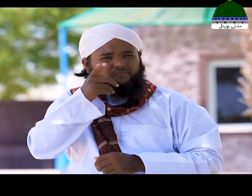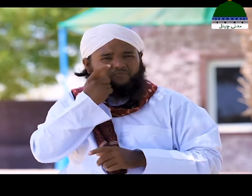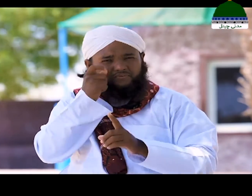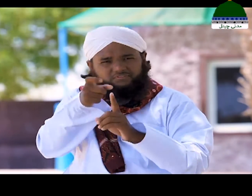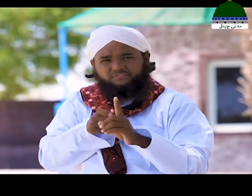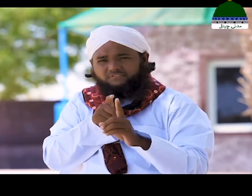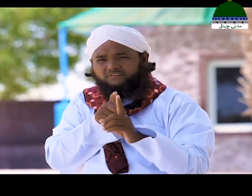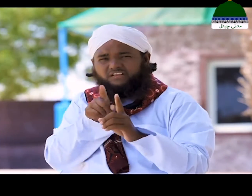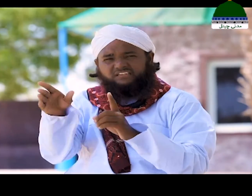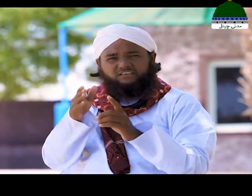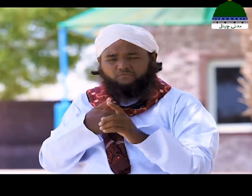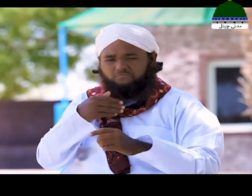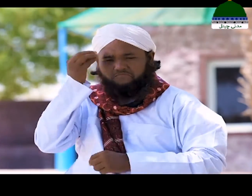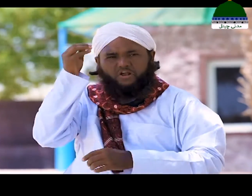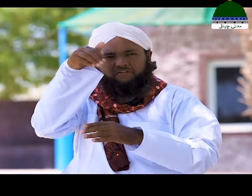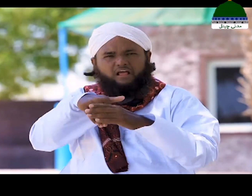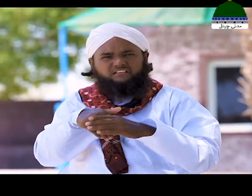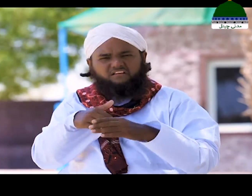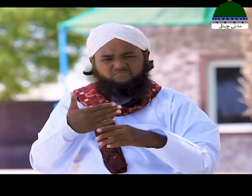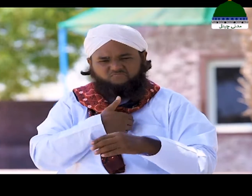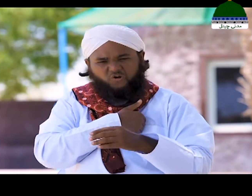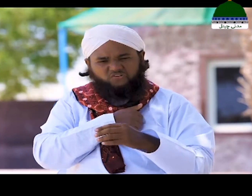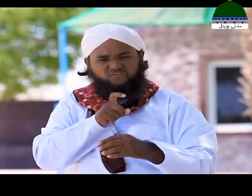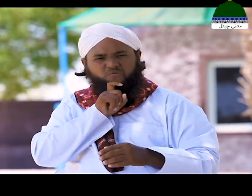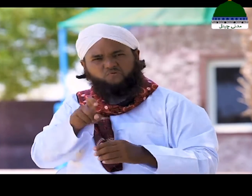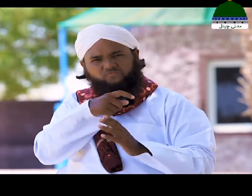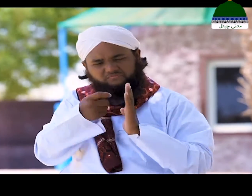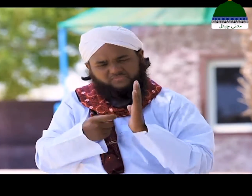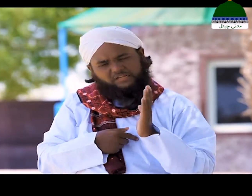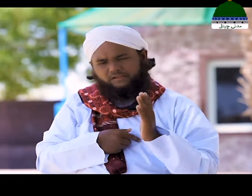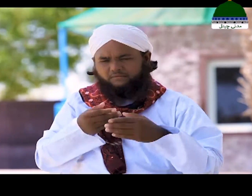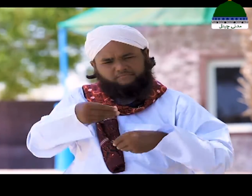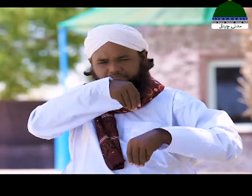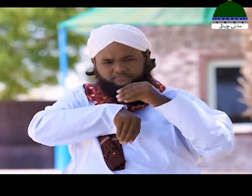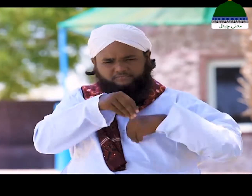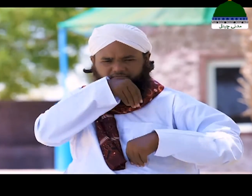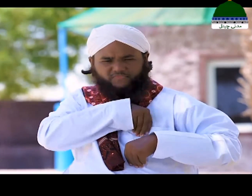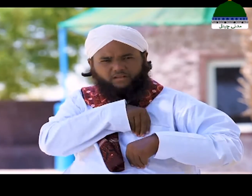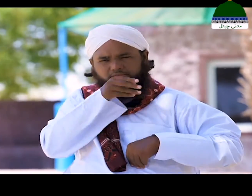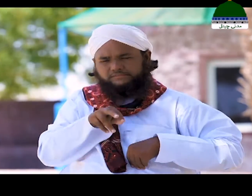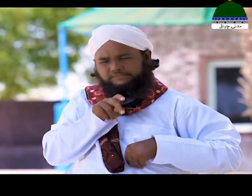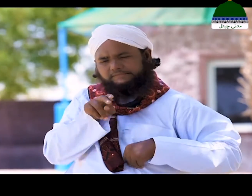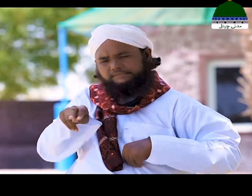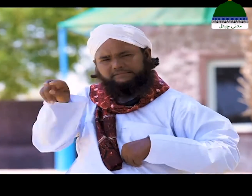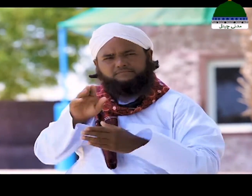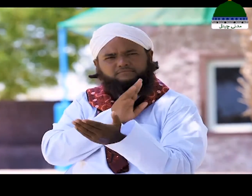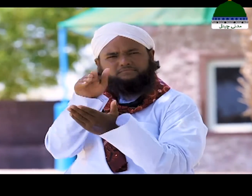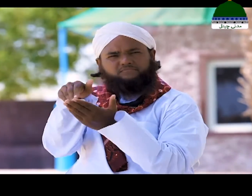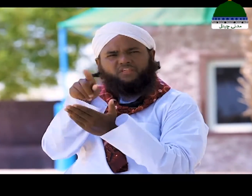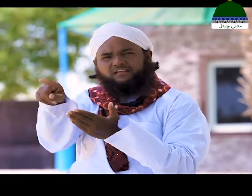کیا معلوم کہ اس خط میں میری موت کا حکم ہے۔ یہ شخص خط لے کر گورنر کے پاس جا رہا تھا کہ راستے میں اس کی ملاقات